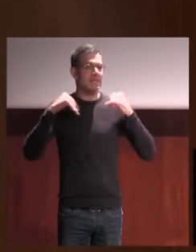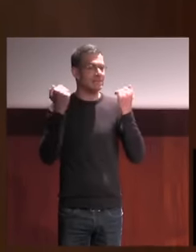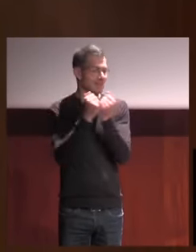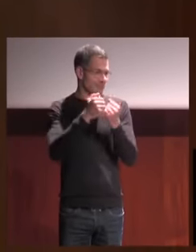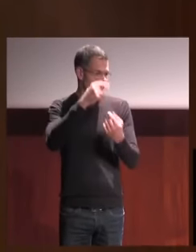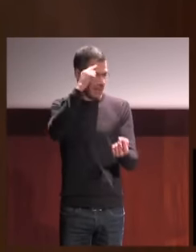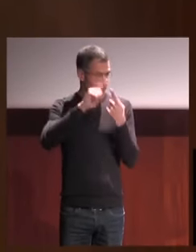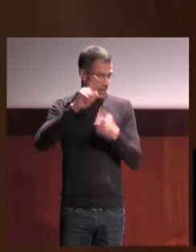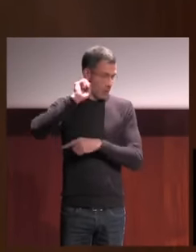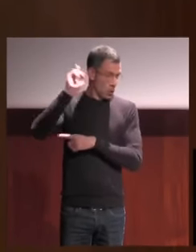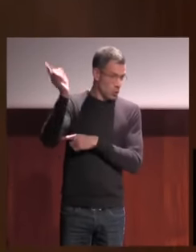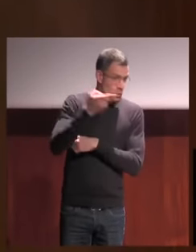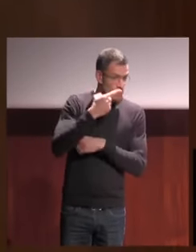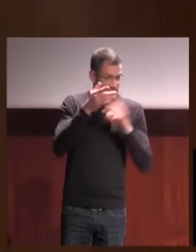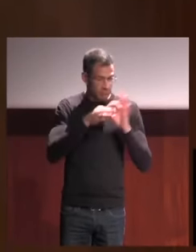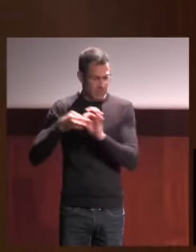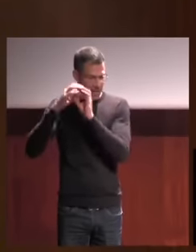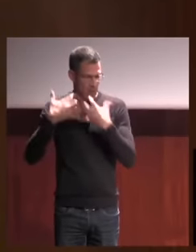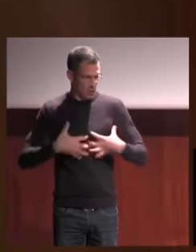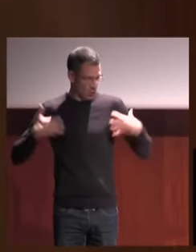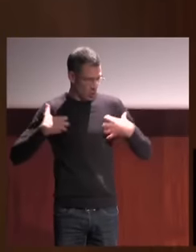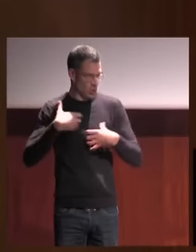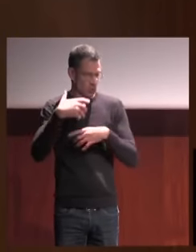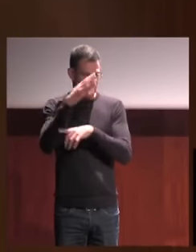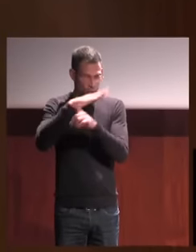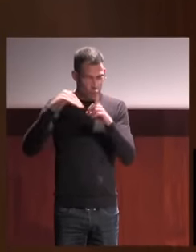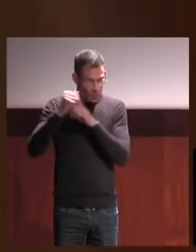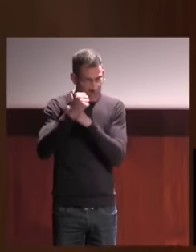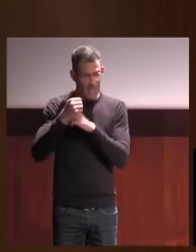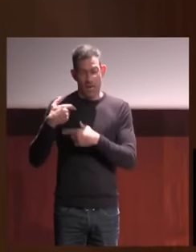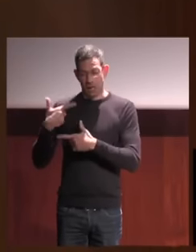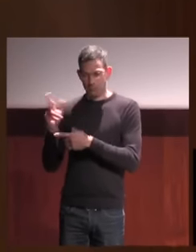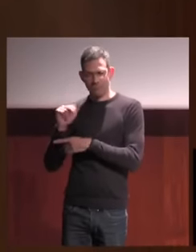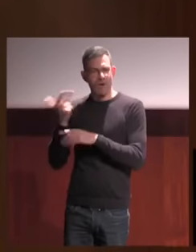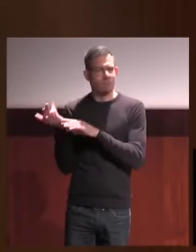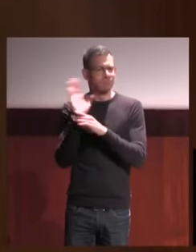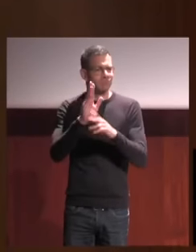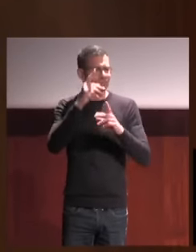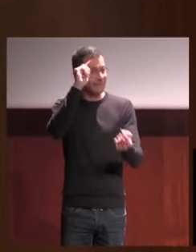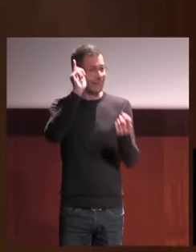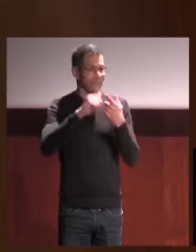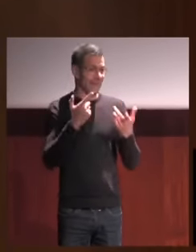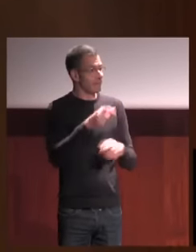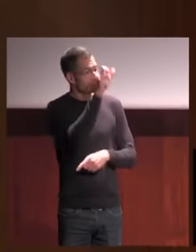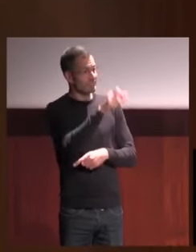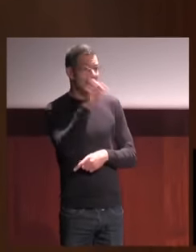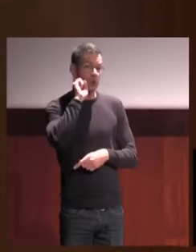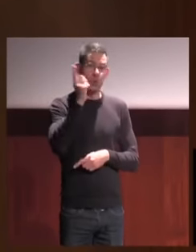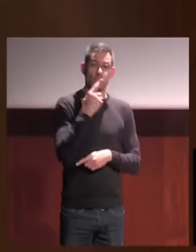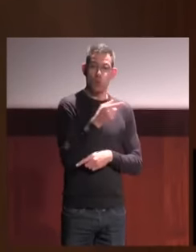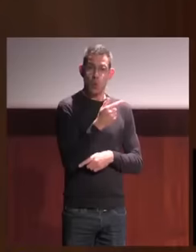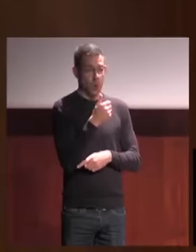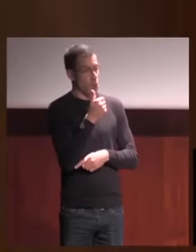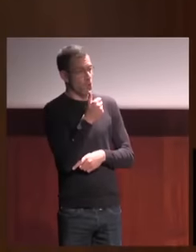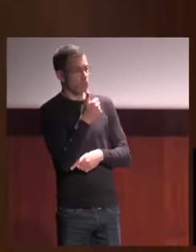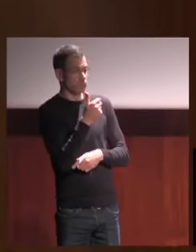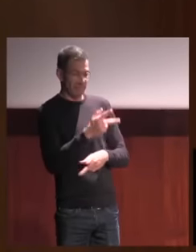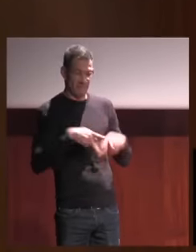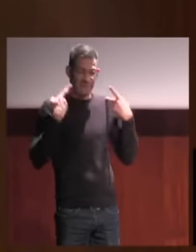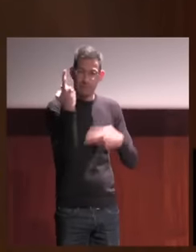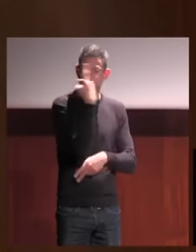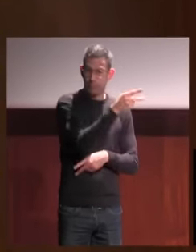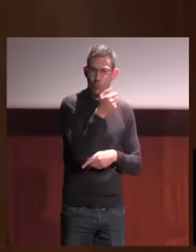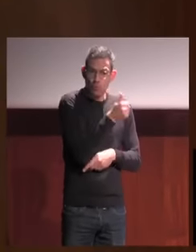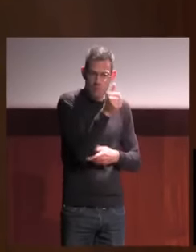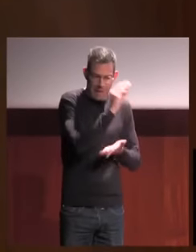Surdité et sciences sociales » nous parlera ensuite des autobiographies de sourds publiées au XIXe siècle et au XXIe